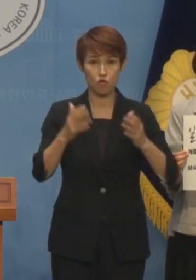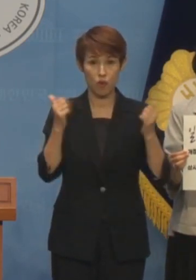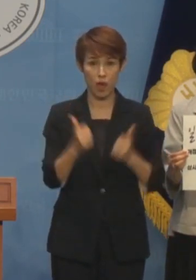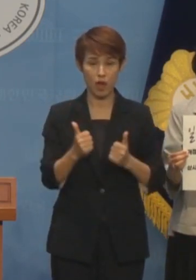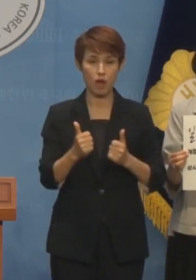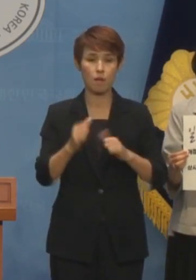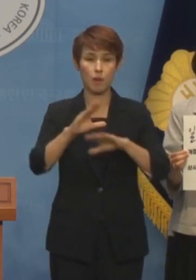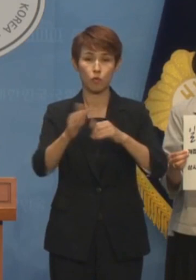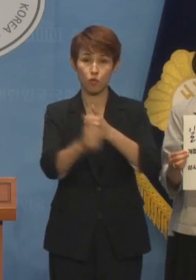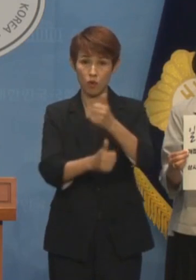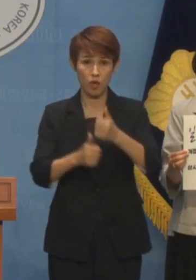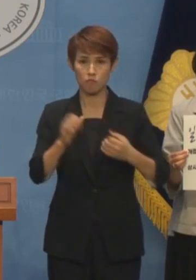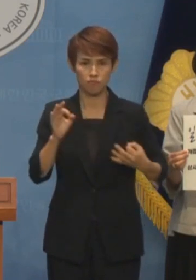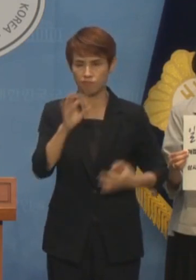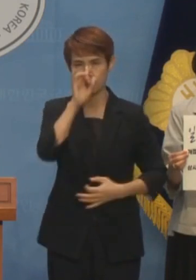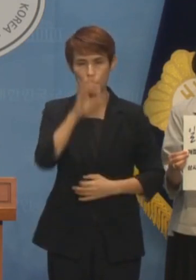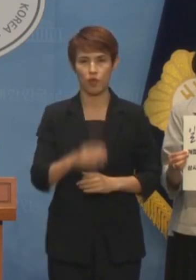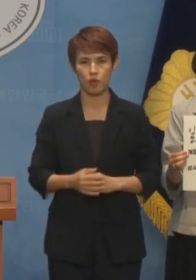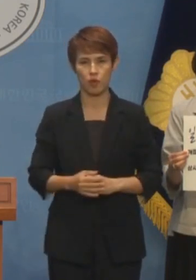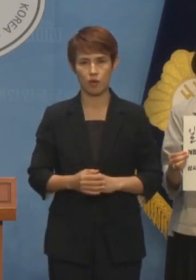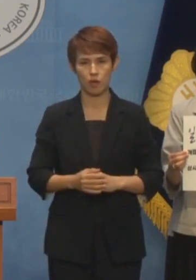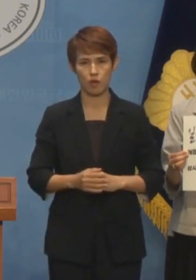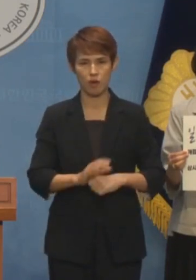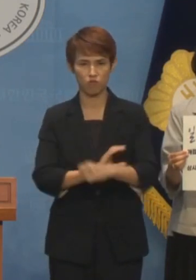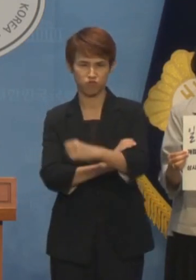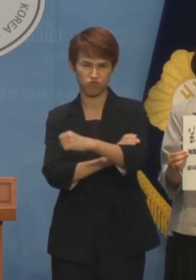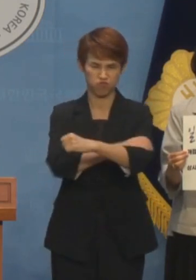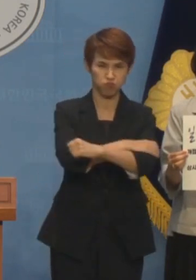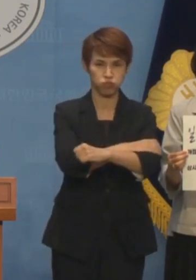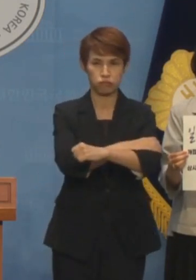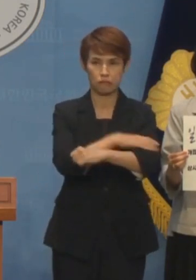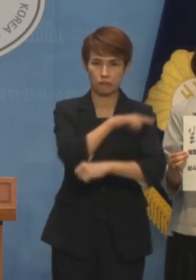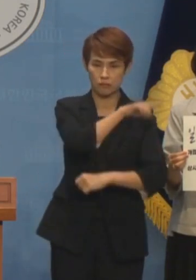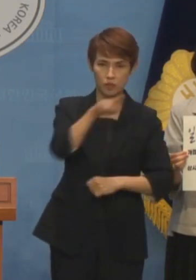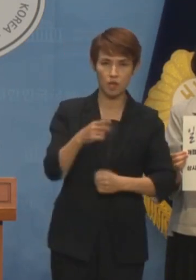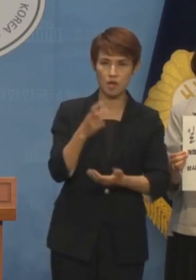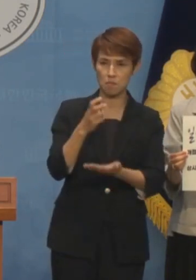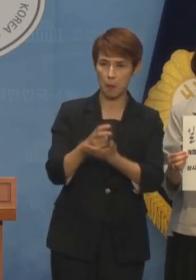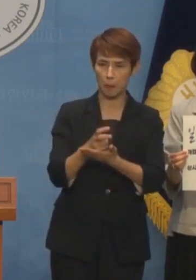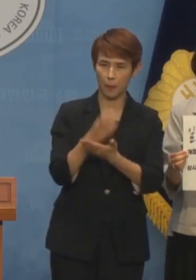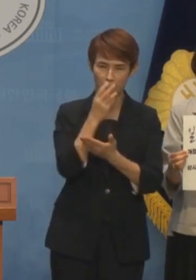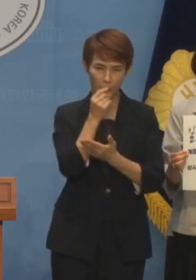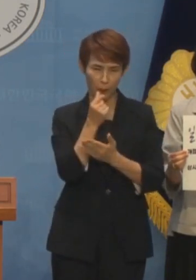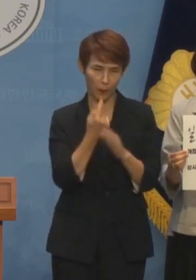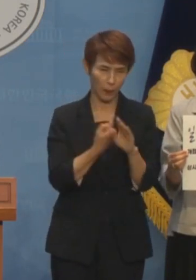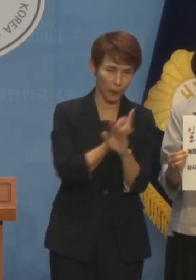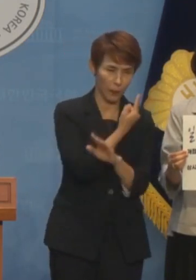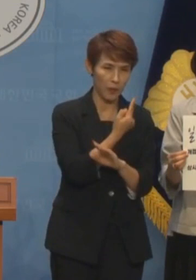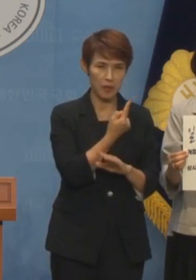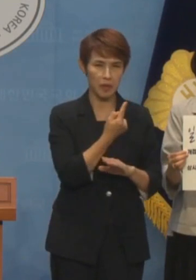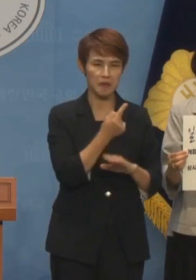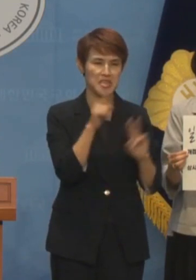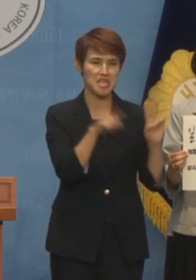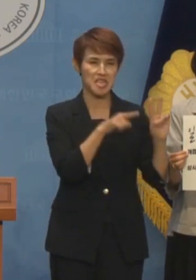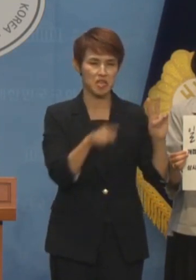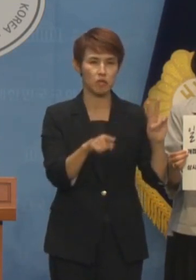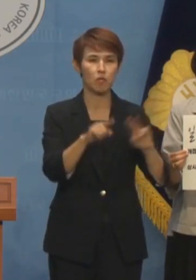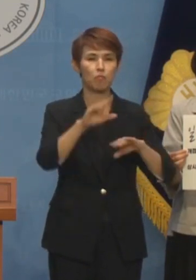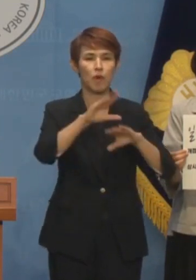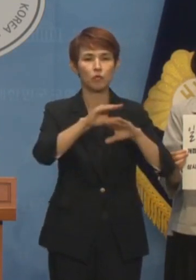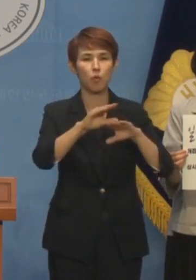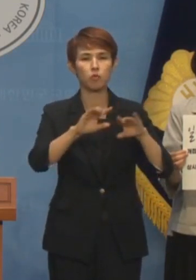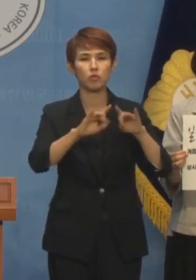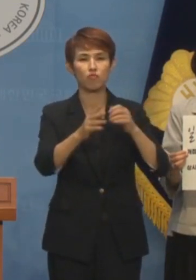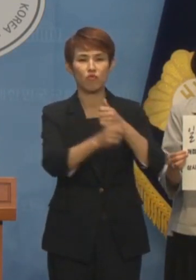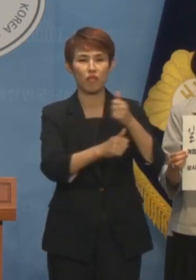수 없습니다. 무도한 자들이 법을 이리저리 피하며 계속해서 위법한 2인 체제로 공영방송을